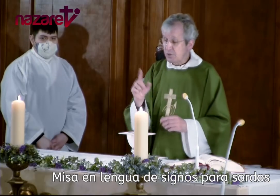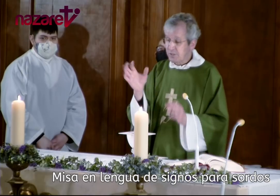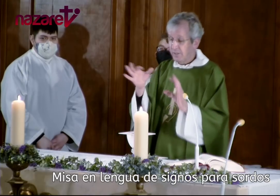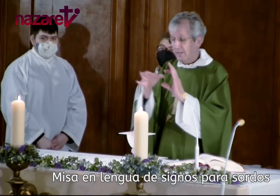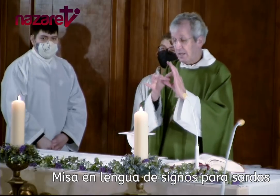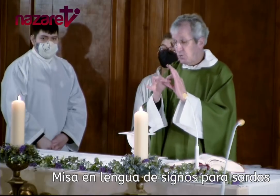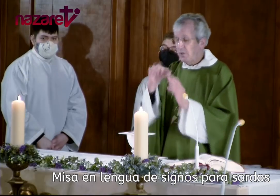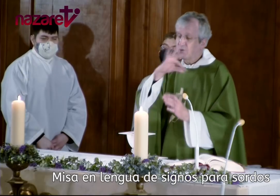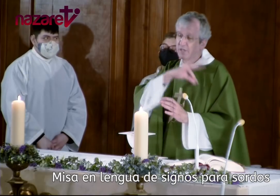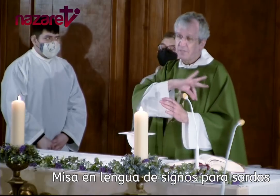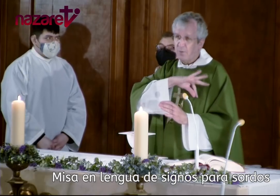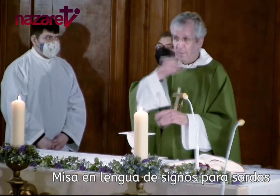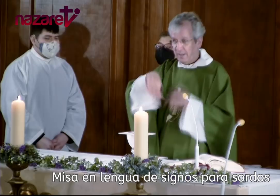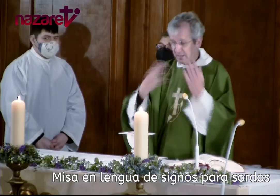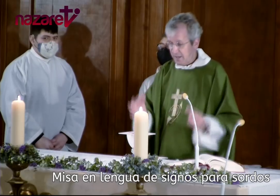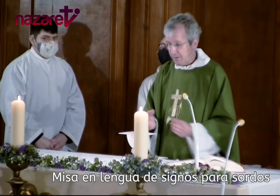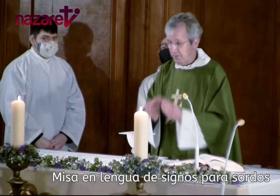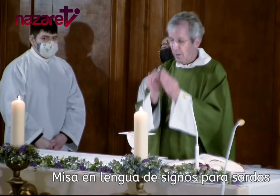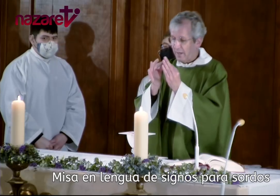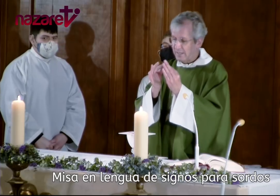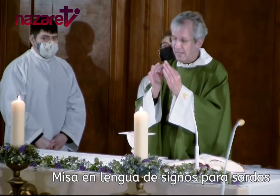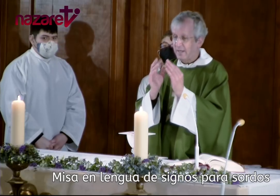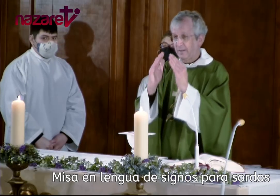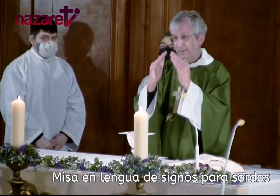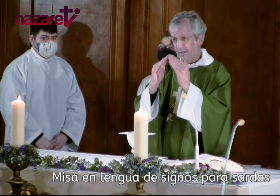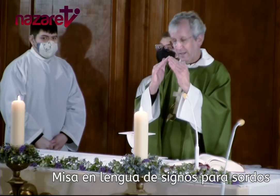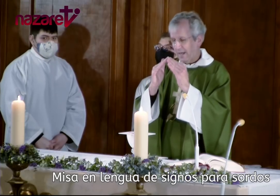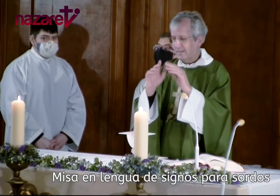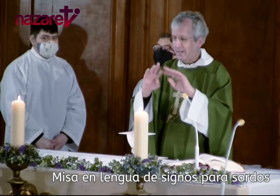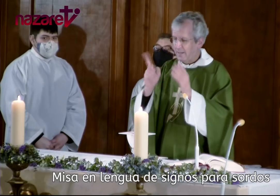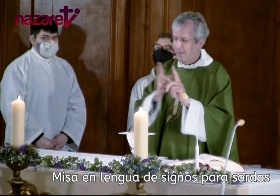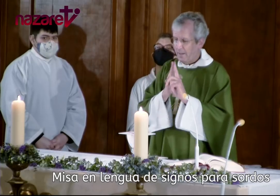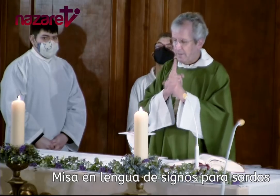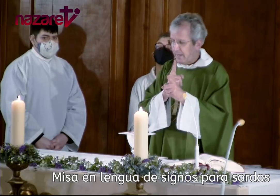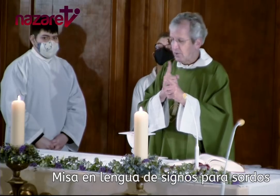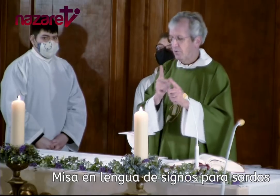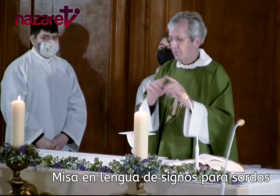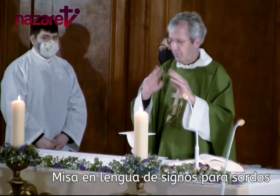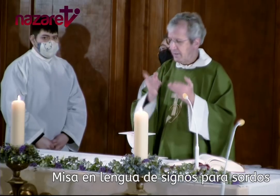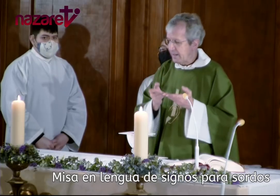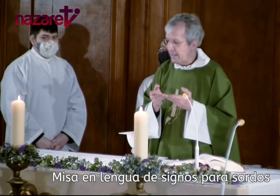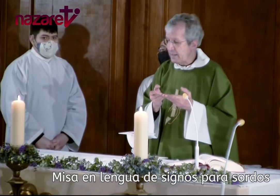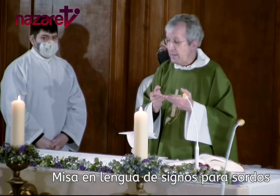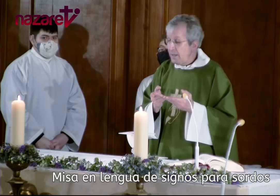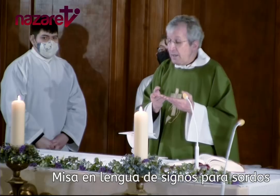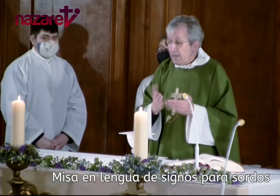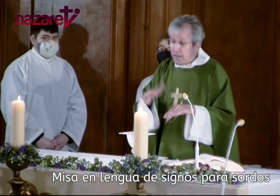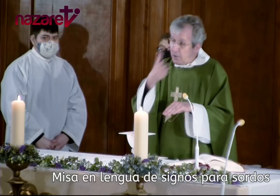Aquellos que estáis unidos espiritualmente a esta celebración de la Eucaristía, desde casa, en directo, por internet, y que no